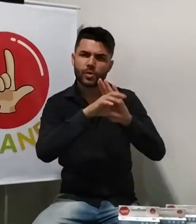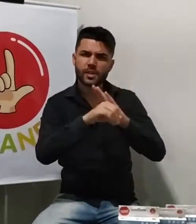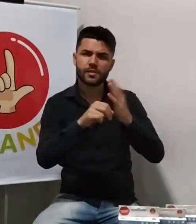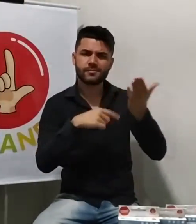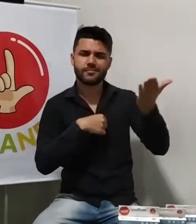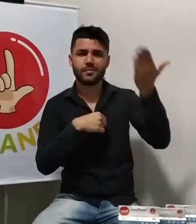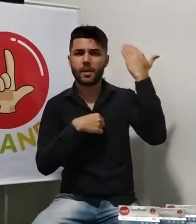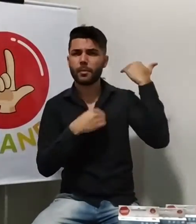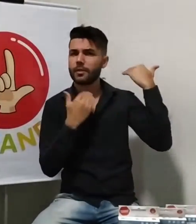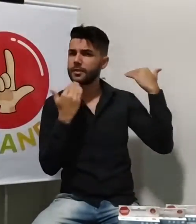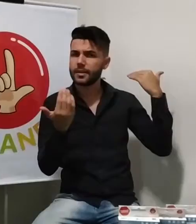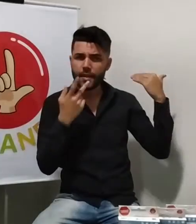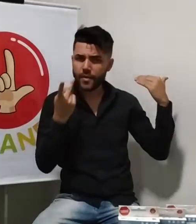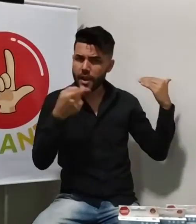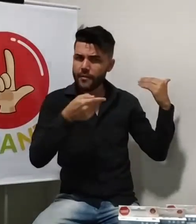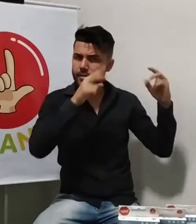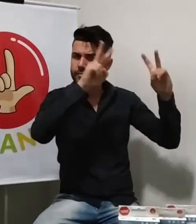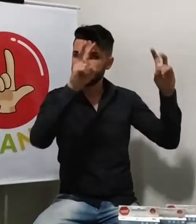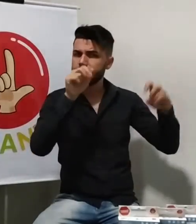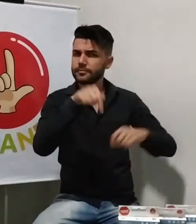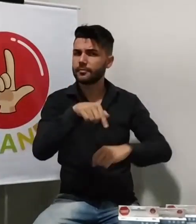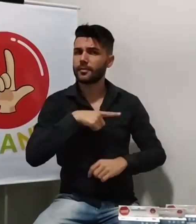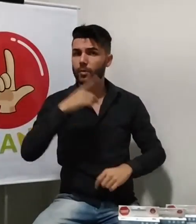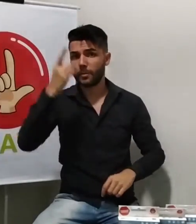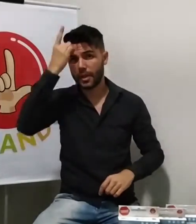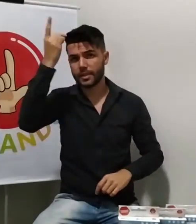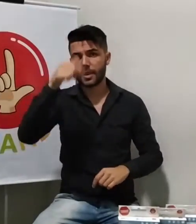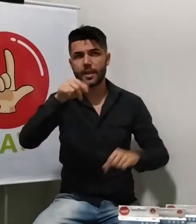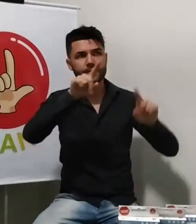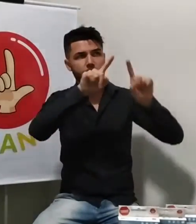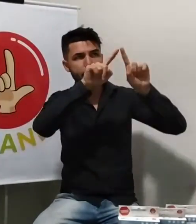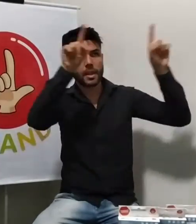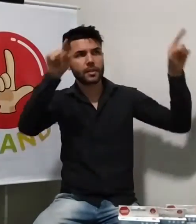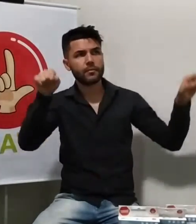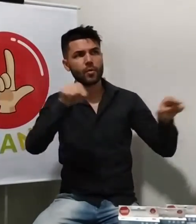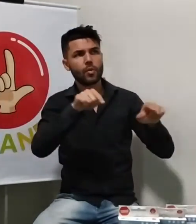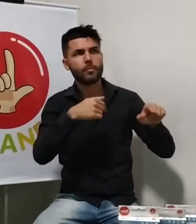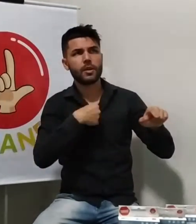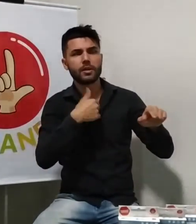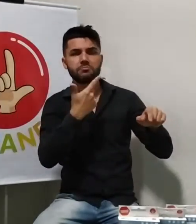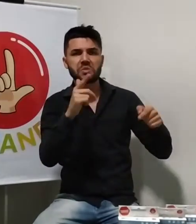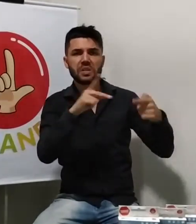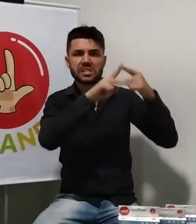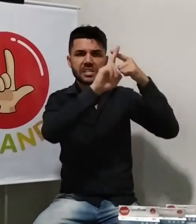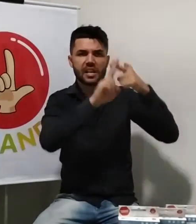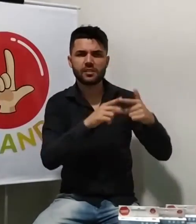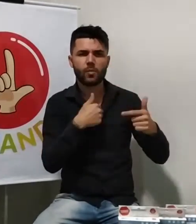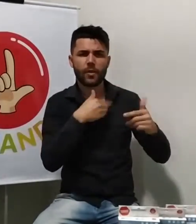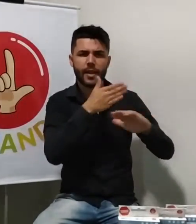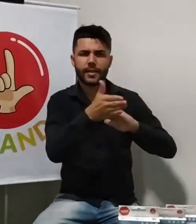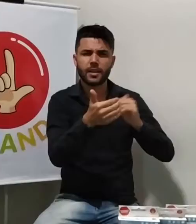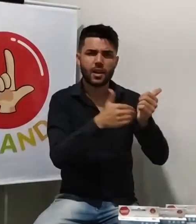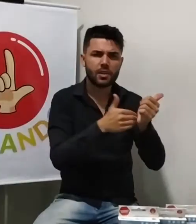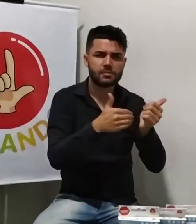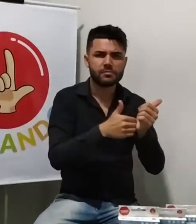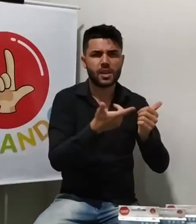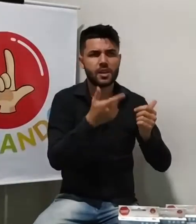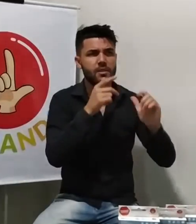Verizon e tal, para entregar coisas na nuvem, mas sempre usando serviços aí fora. E essa ideia veio porque a gente tem um acordo com o MIT, né, que é a Universidade